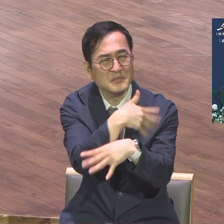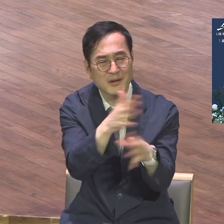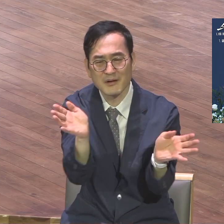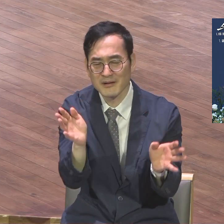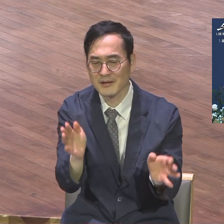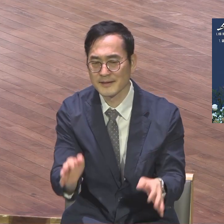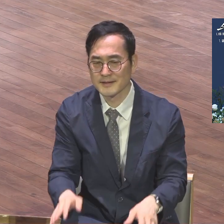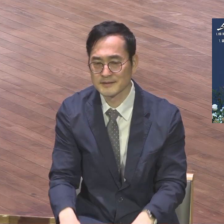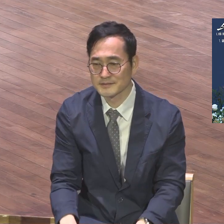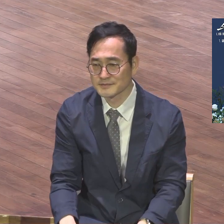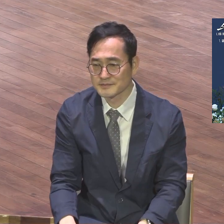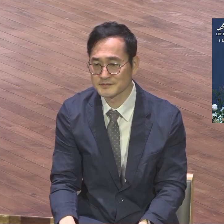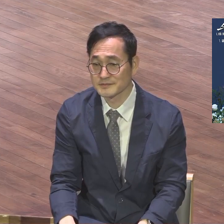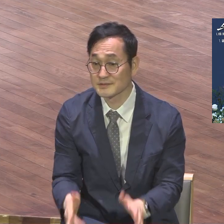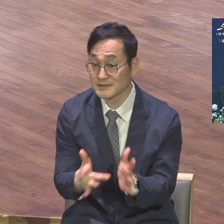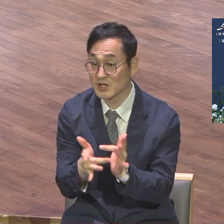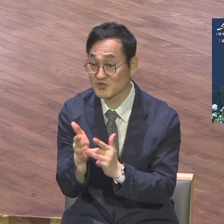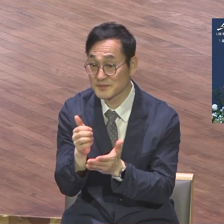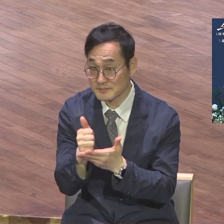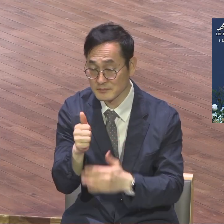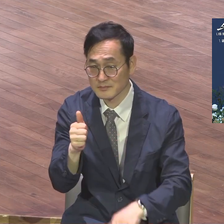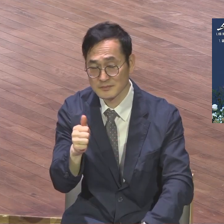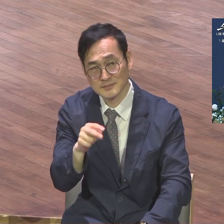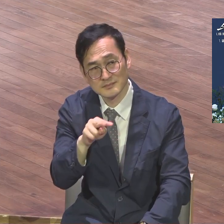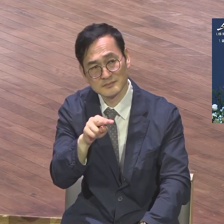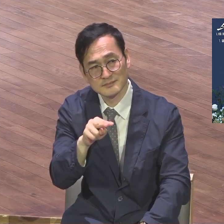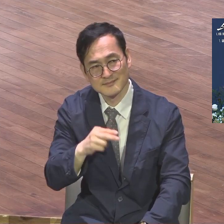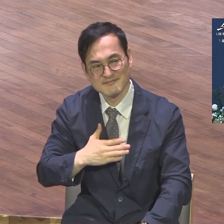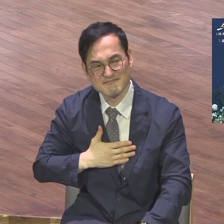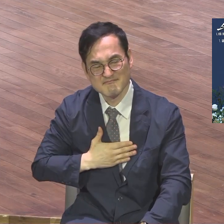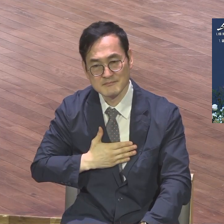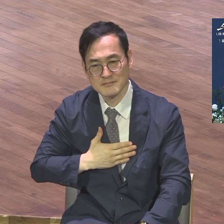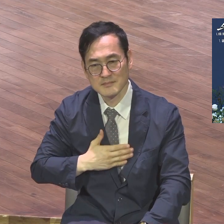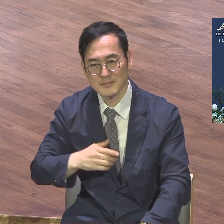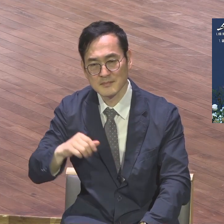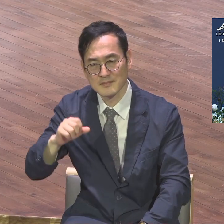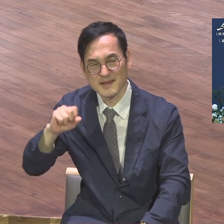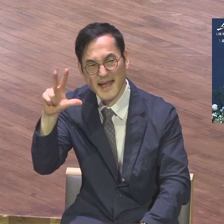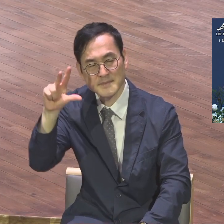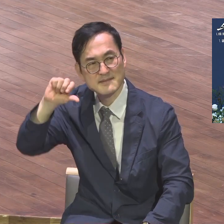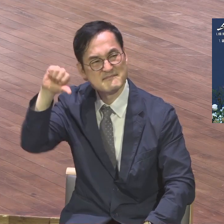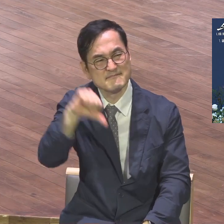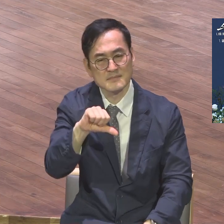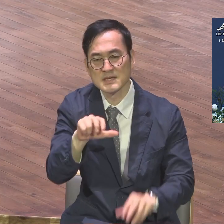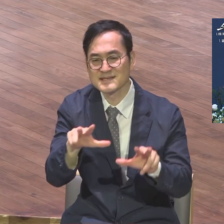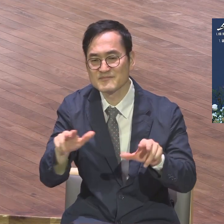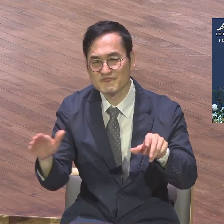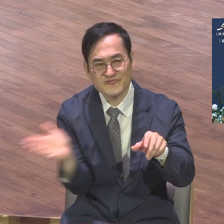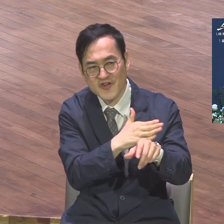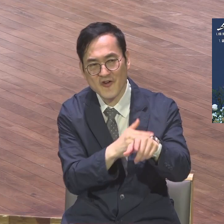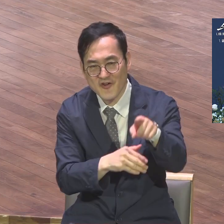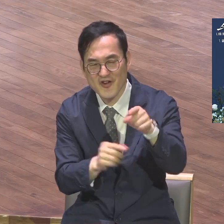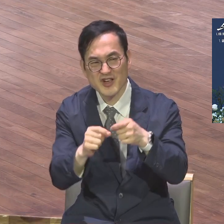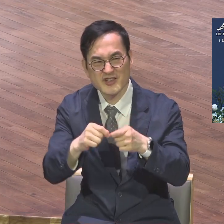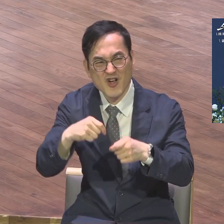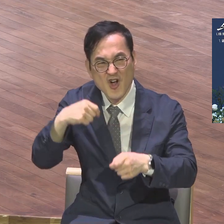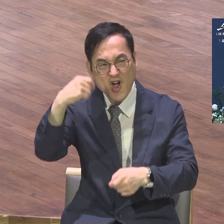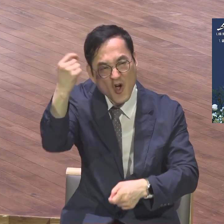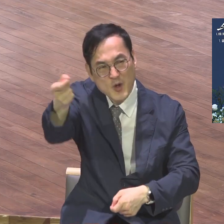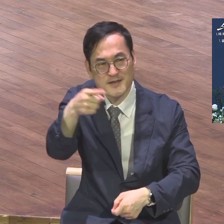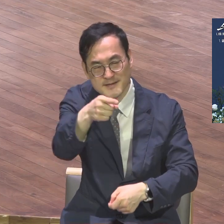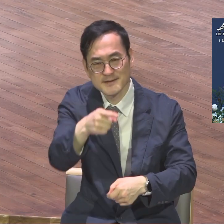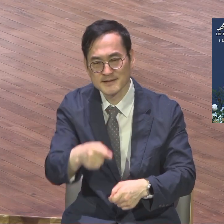그런데 예수께서 갑자기 이 무화과 나무를 향해서 이렇게 말씀하셨습니다. 이제부터